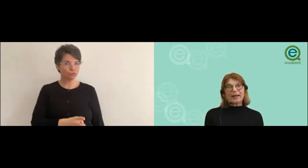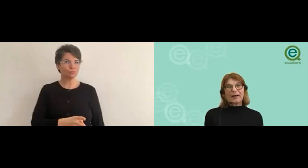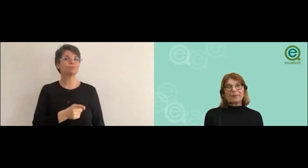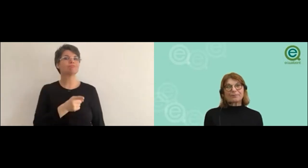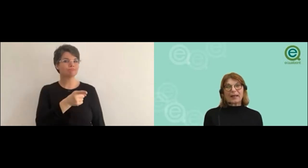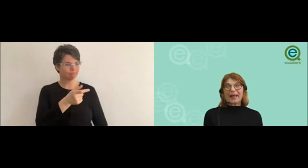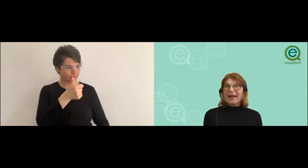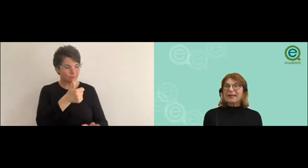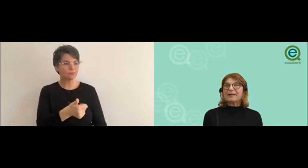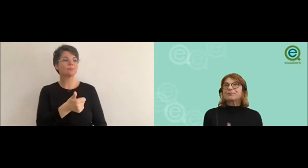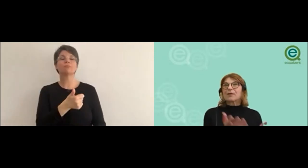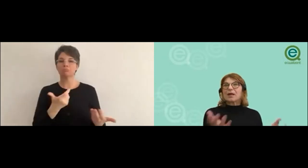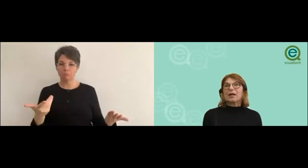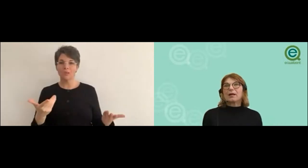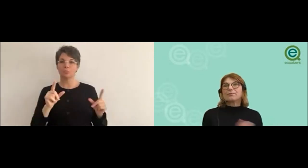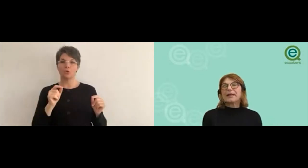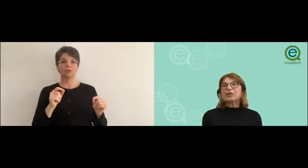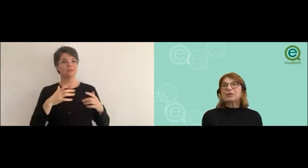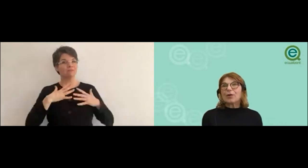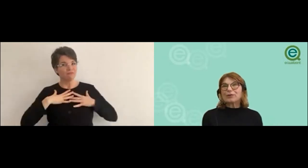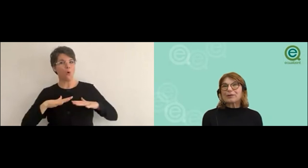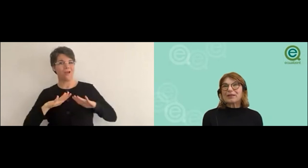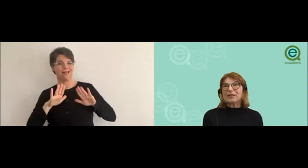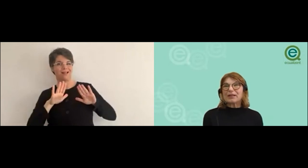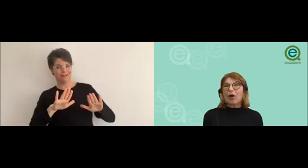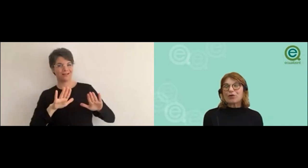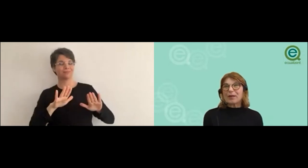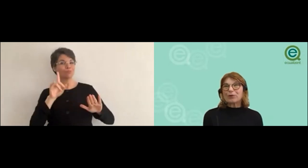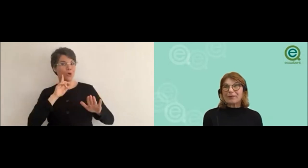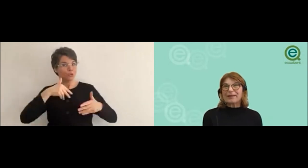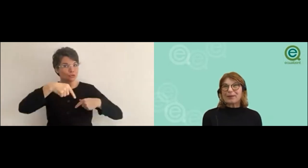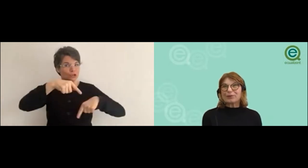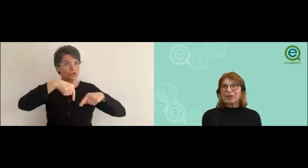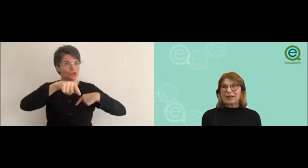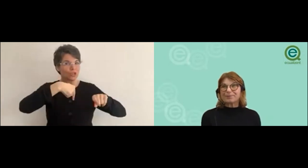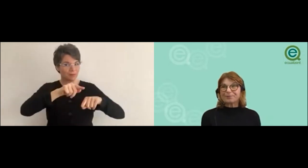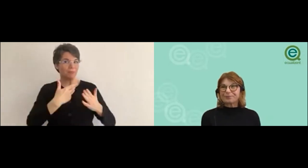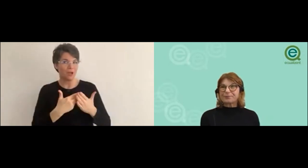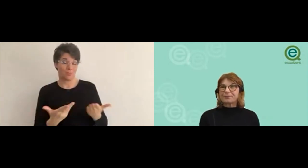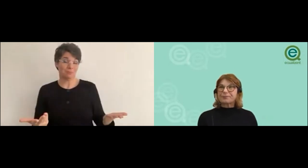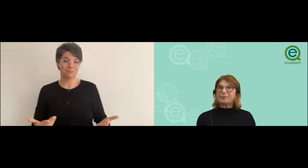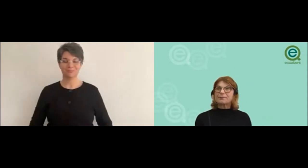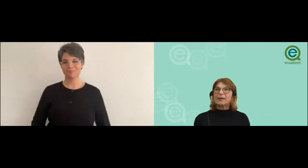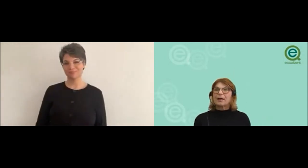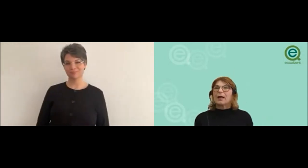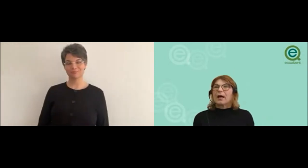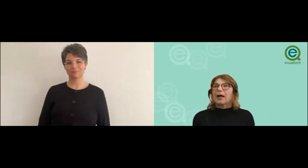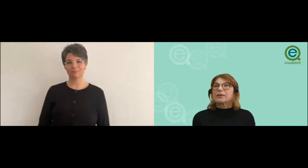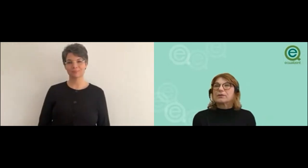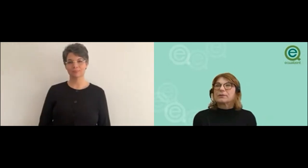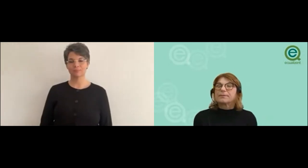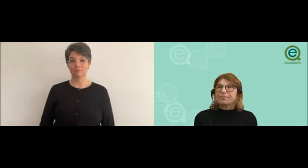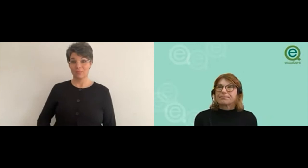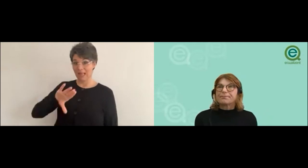sie gerne Menschen, gehörlose Menschen in Ausbildung oder Weiterbildung schicken. Danke,